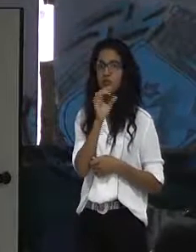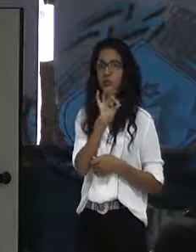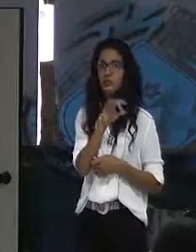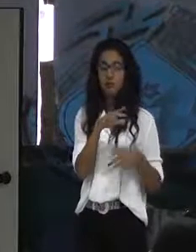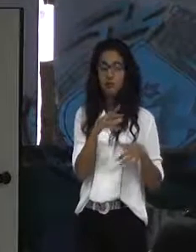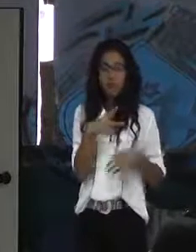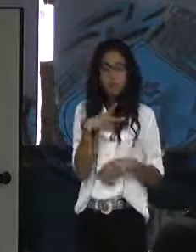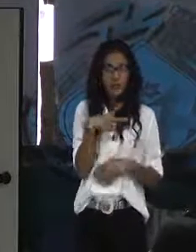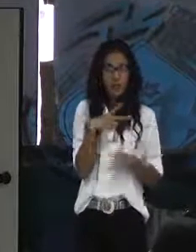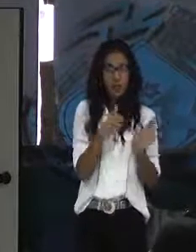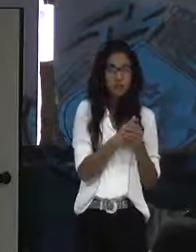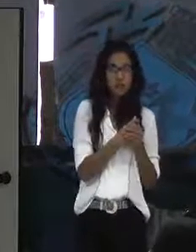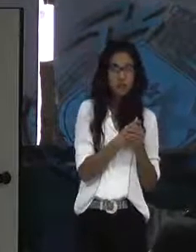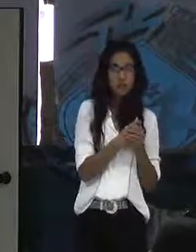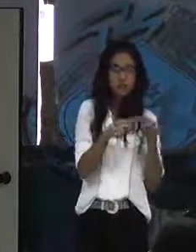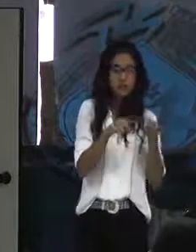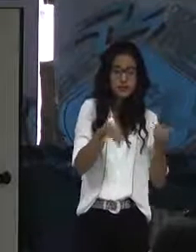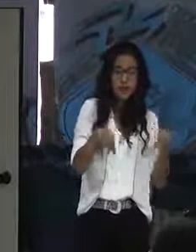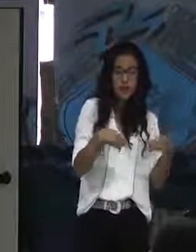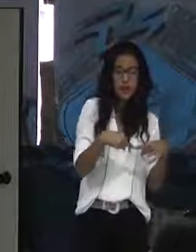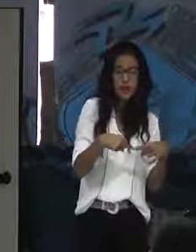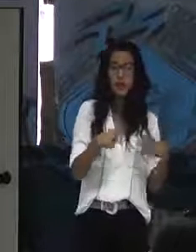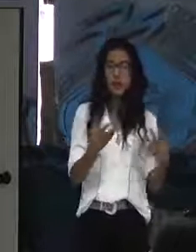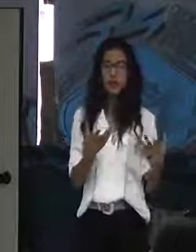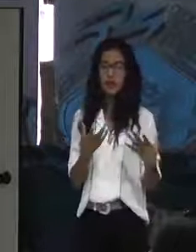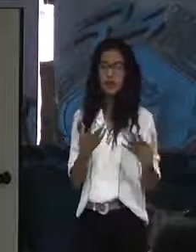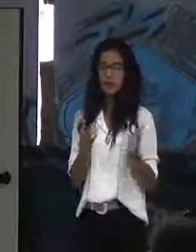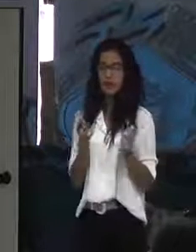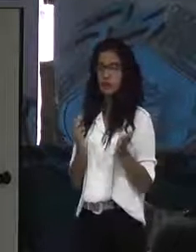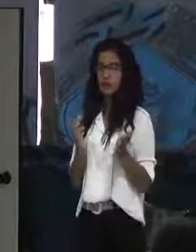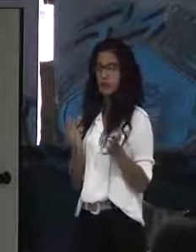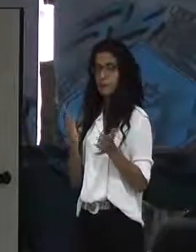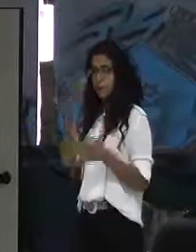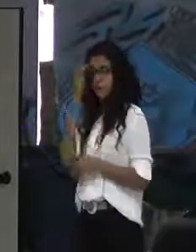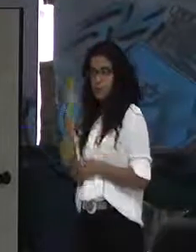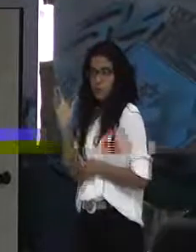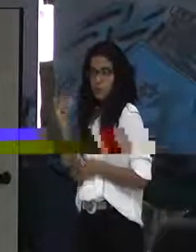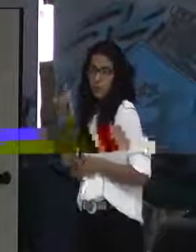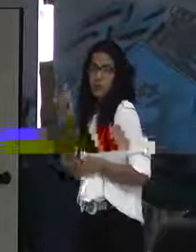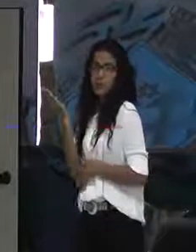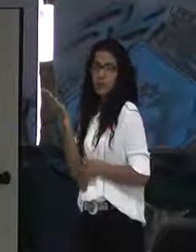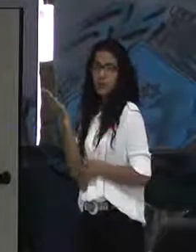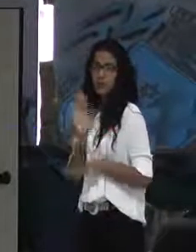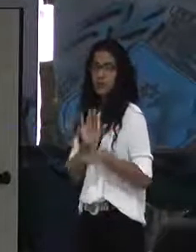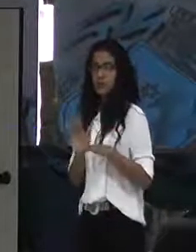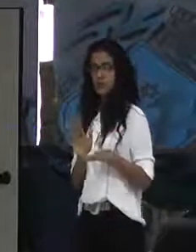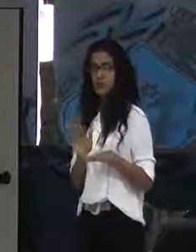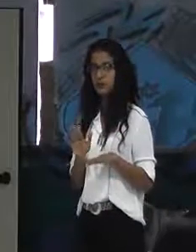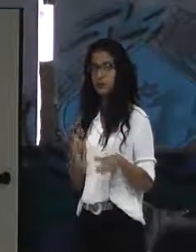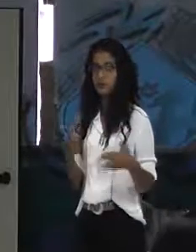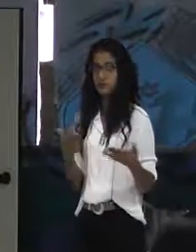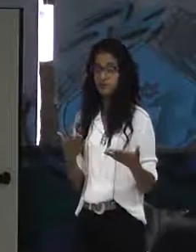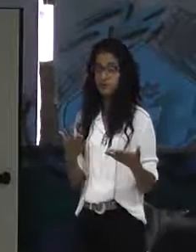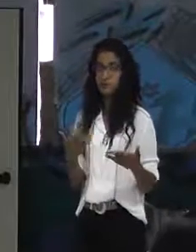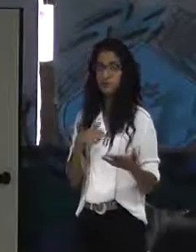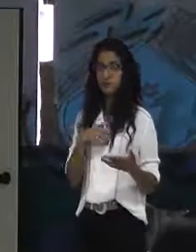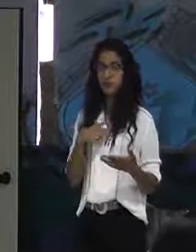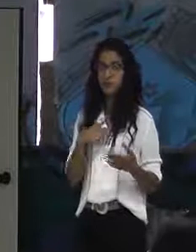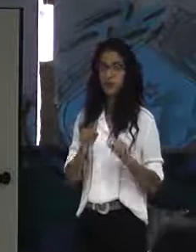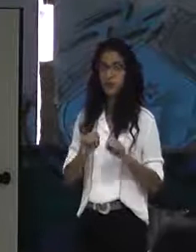gabinetes, né, se faz governos nas salas técnicas, e a partir por isso que temos uma luta muito grande,